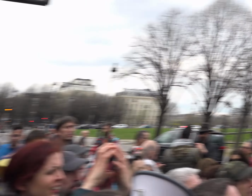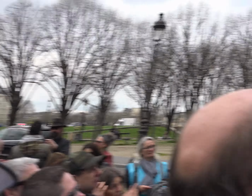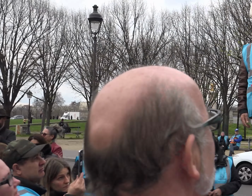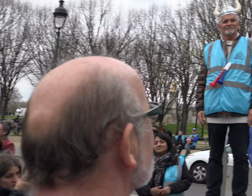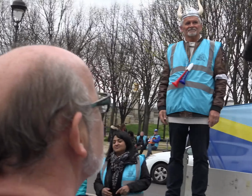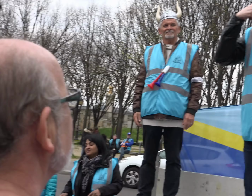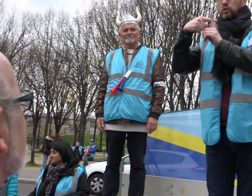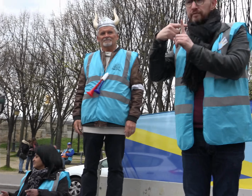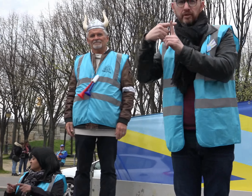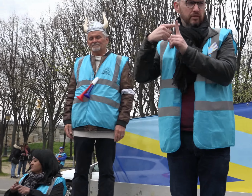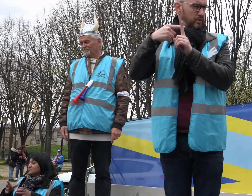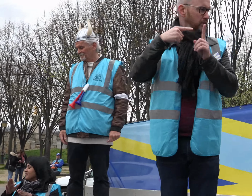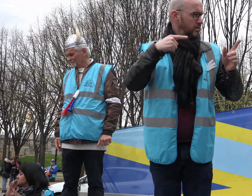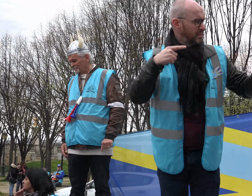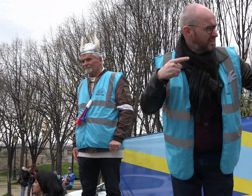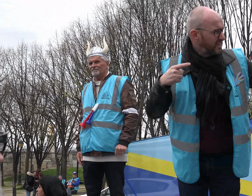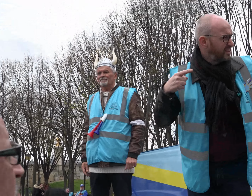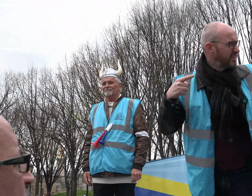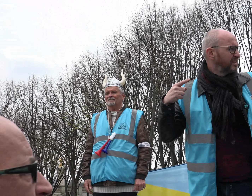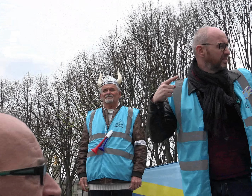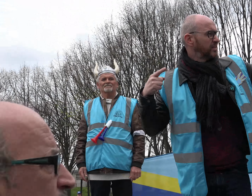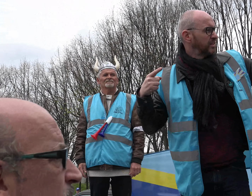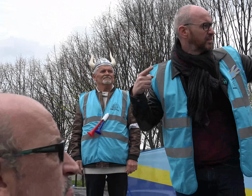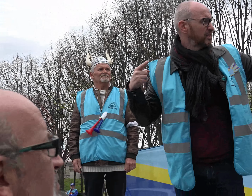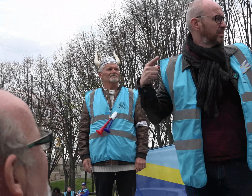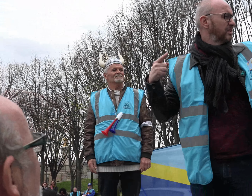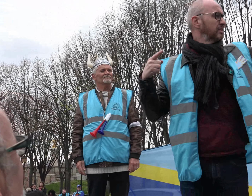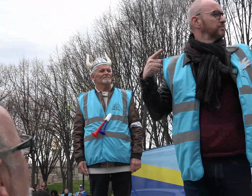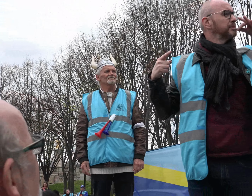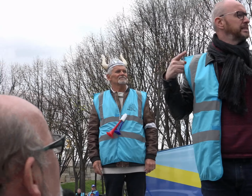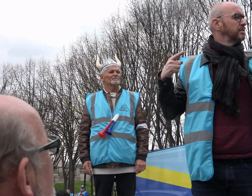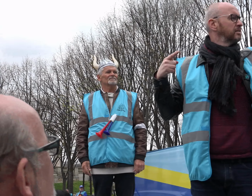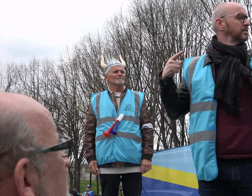Alors, petite information positive. Tout de même.